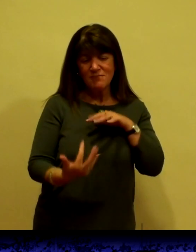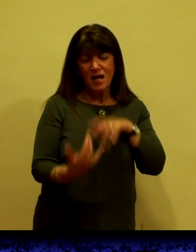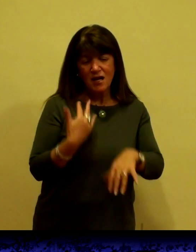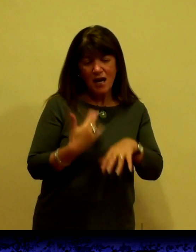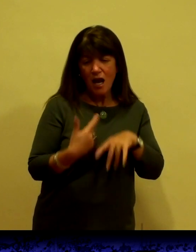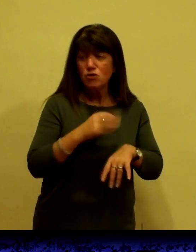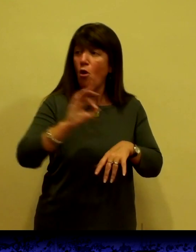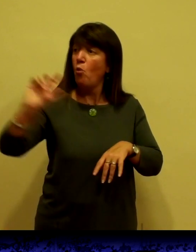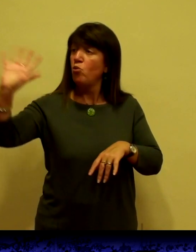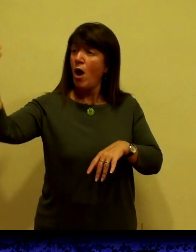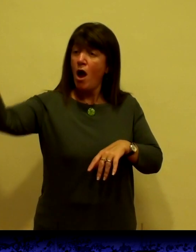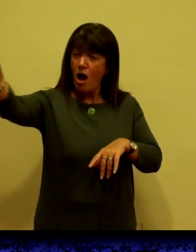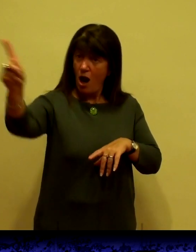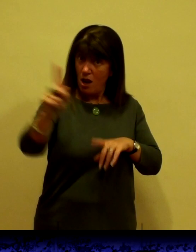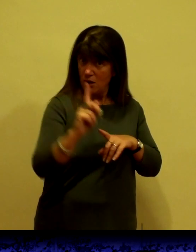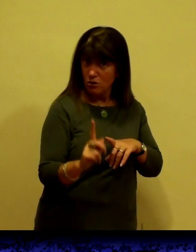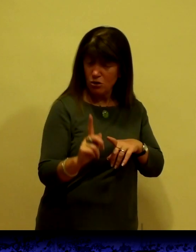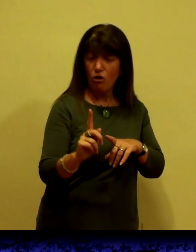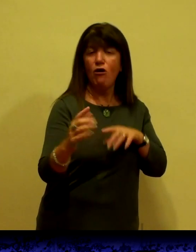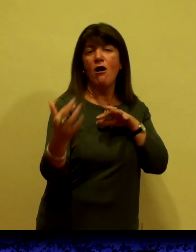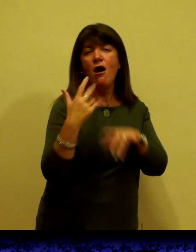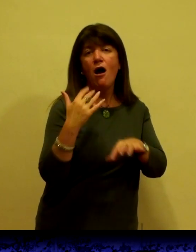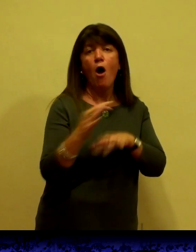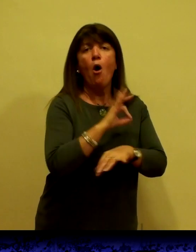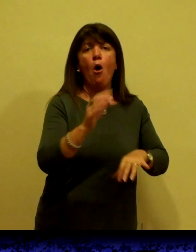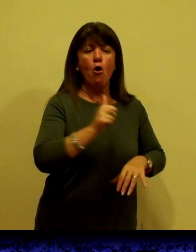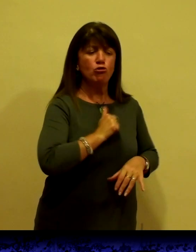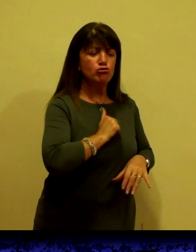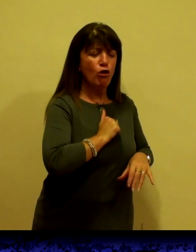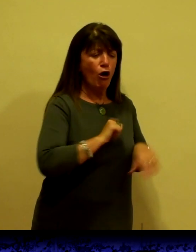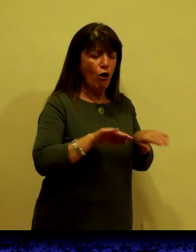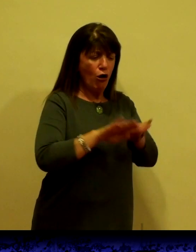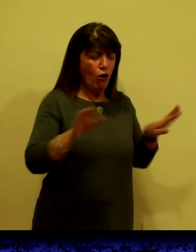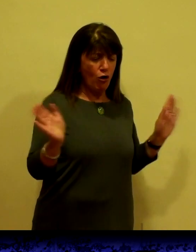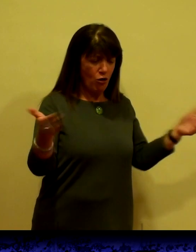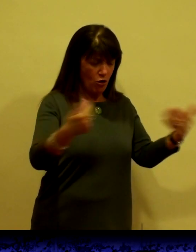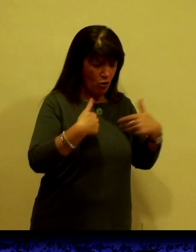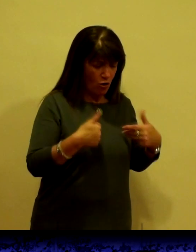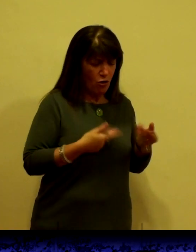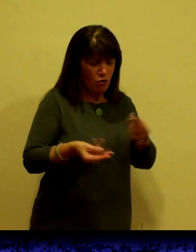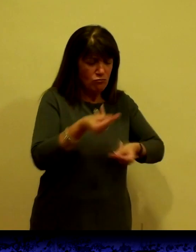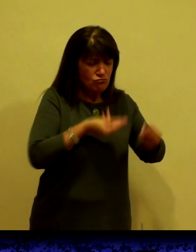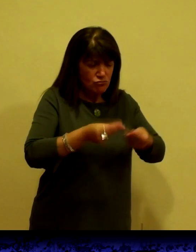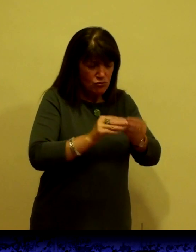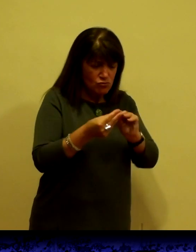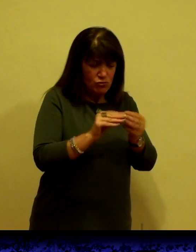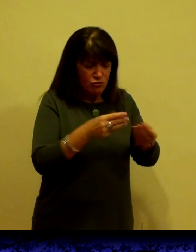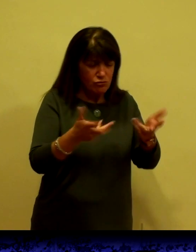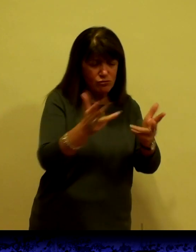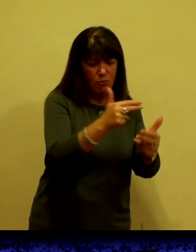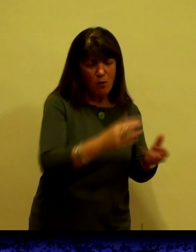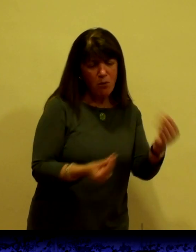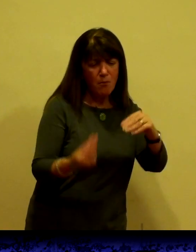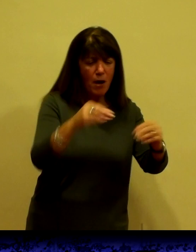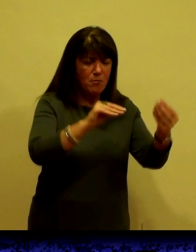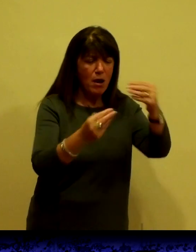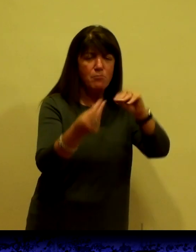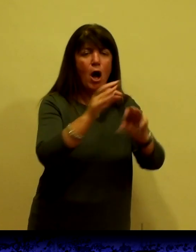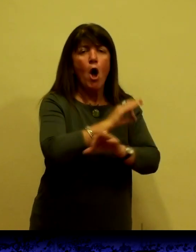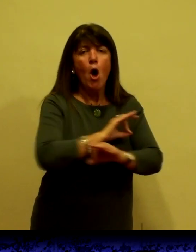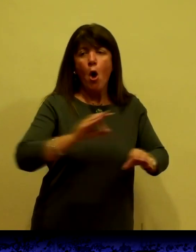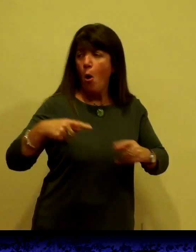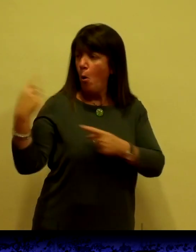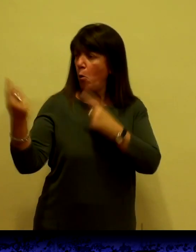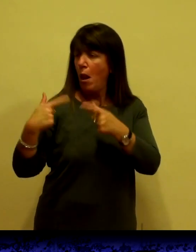solo, chiusa nel tuo studio o sotto un tavolo rintanato, no? Oppure la fai in partenariato